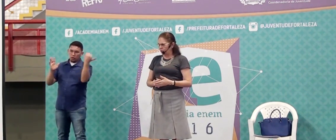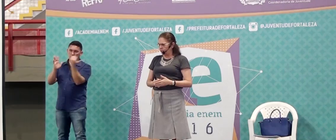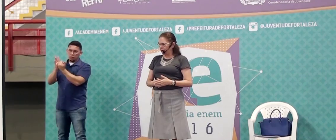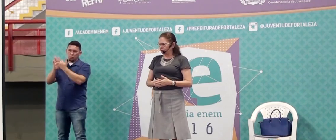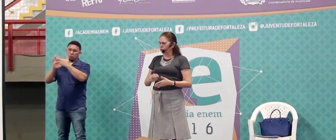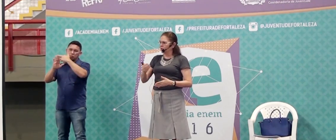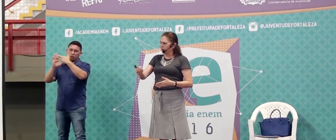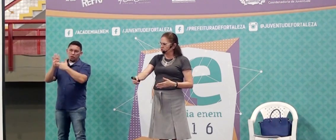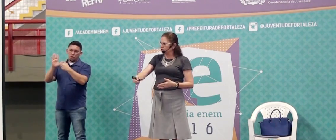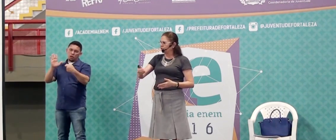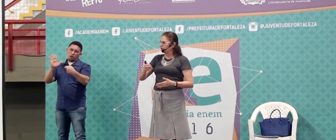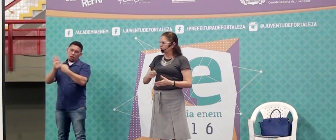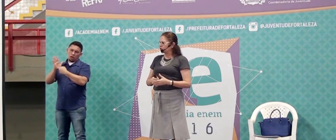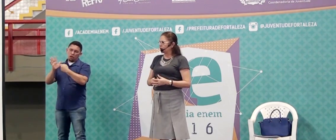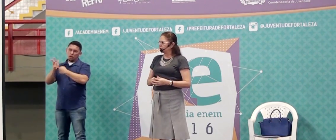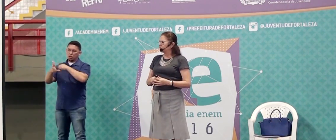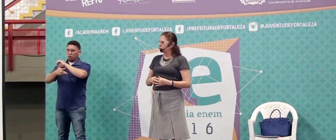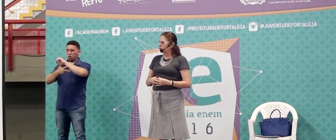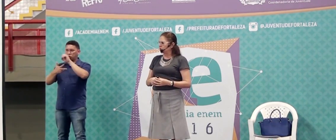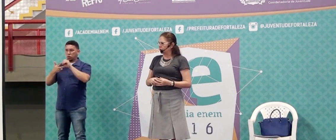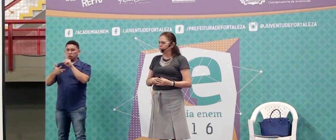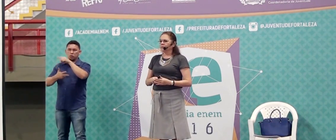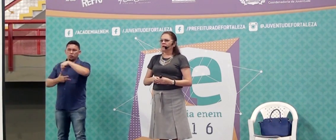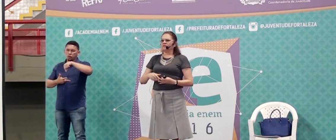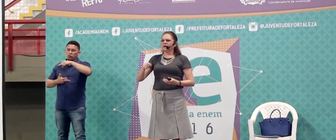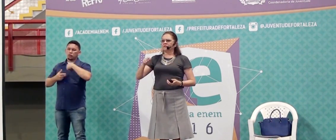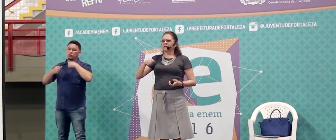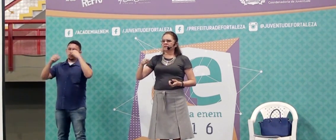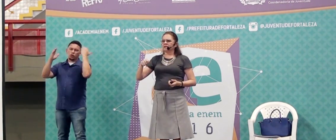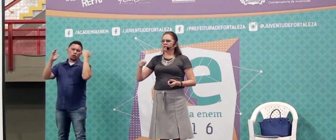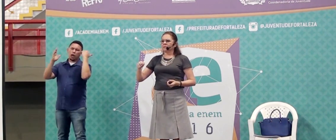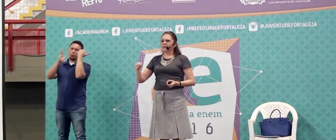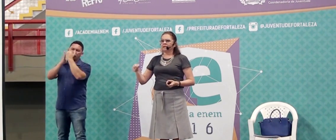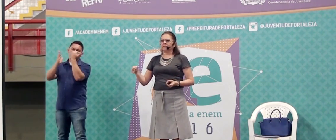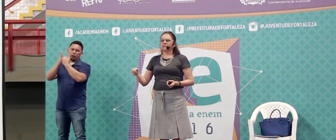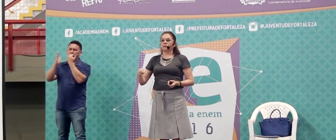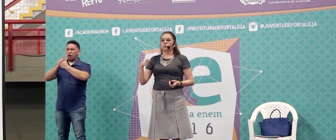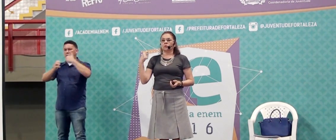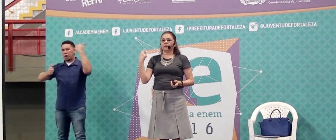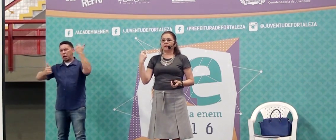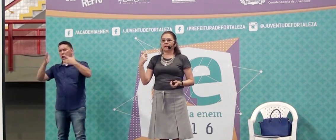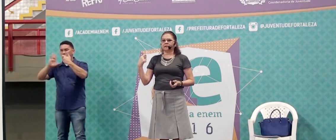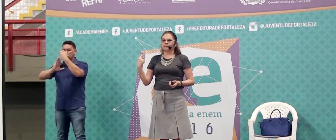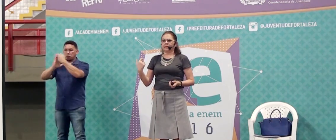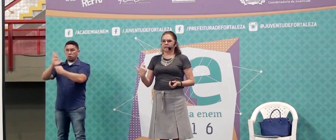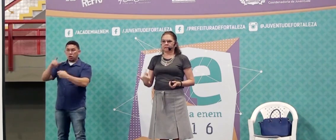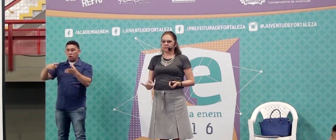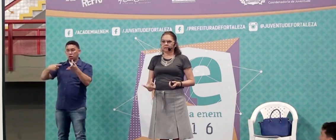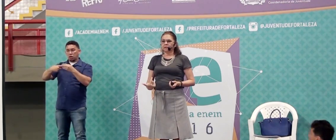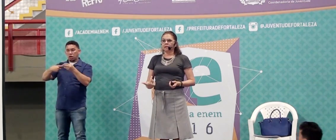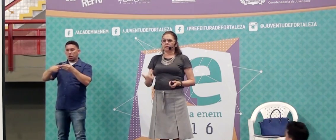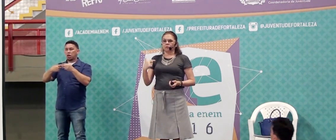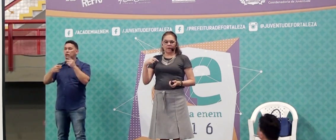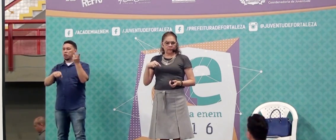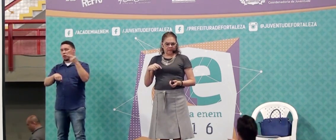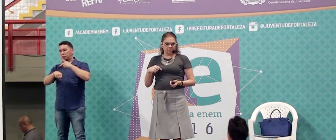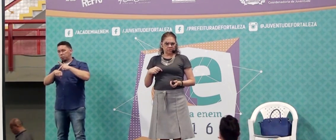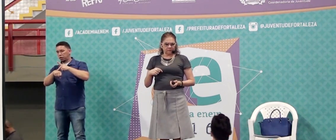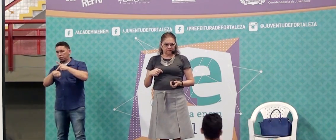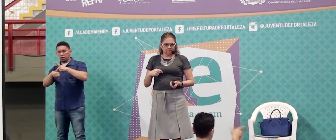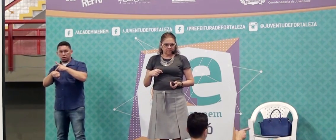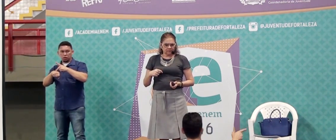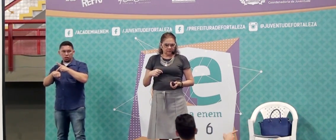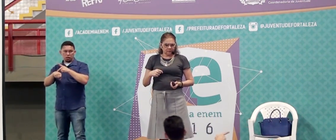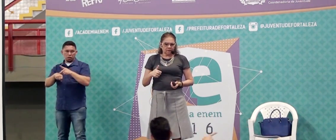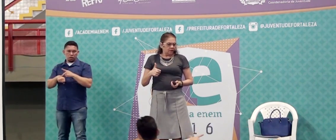modelo, esse formato, que a gente vai já discutir, vai fazer sua redação com caneta preta,